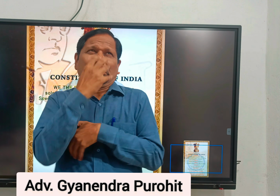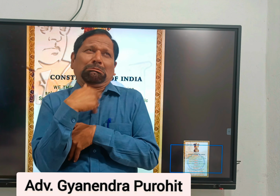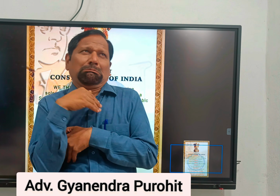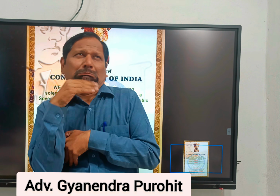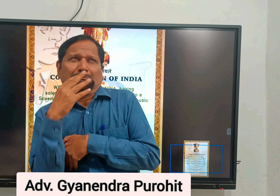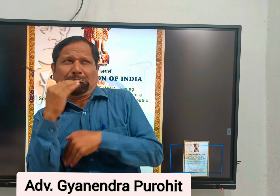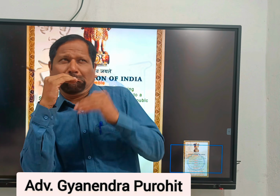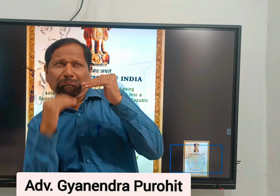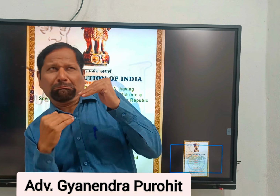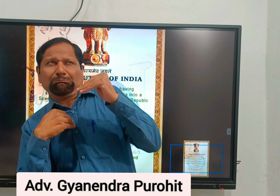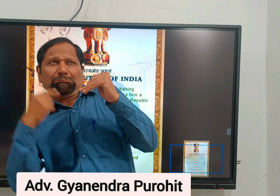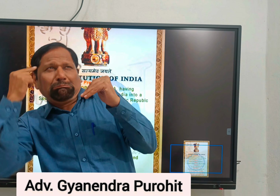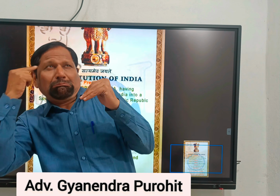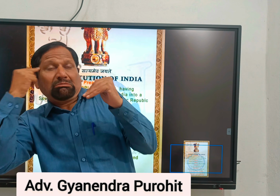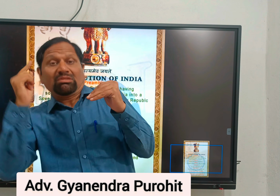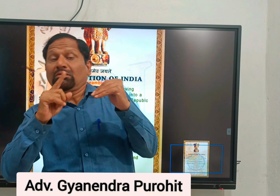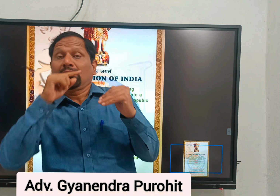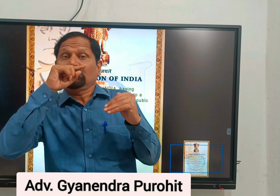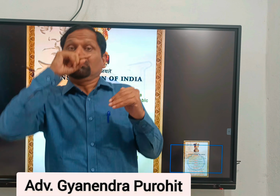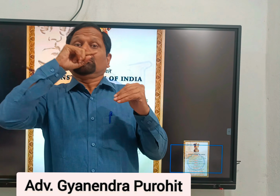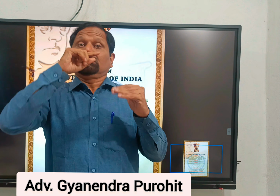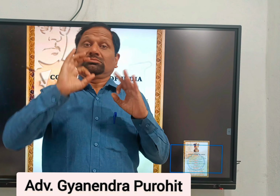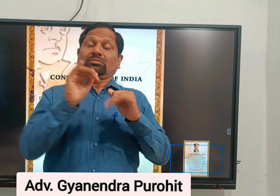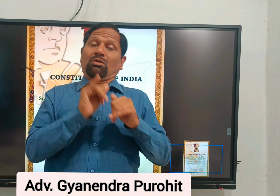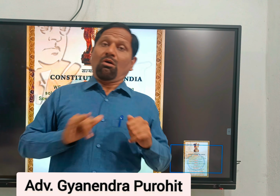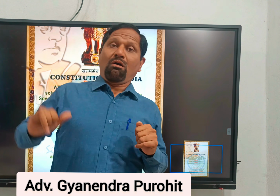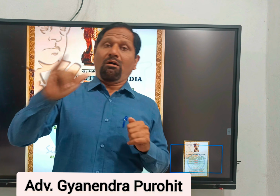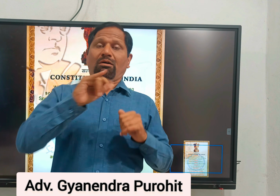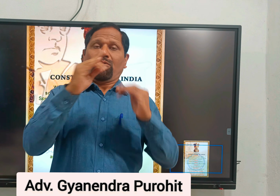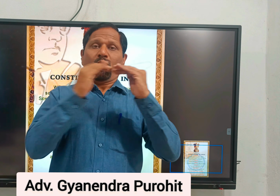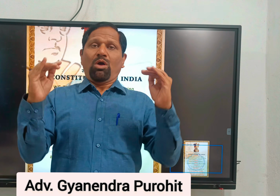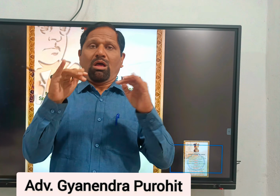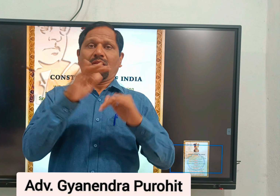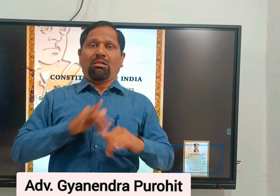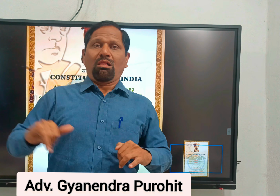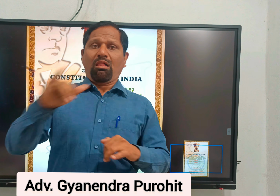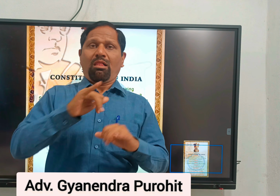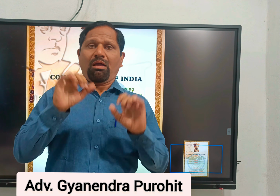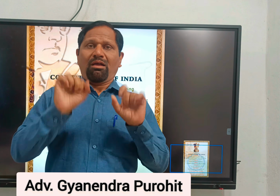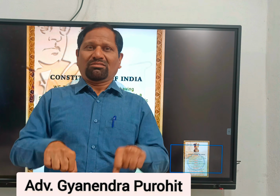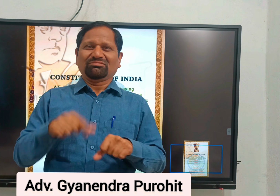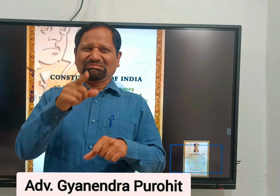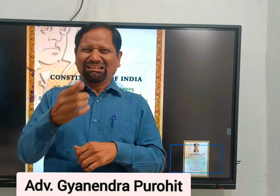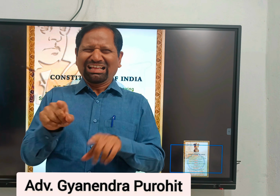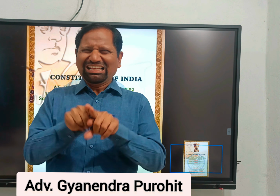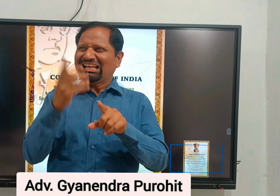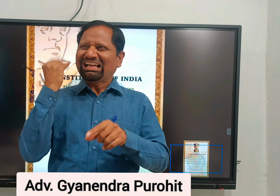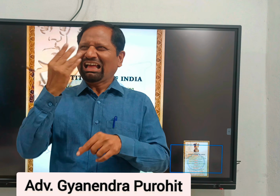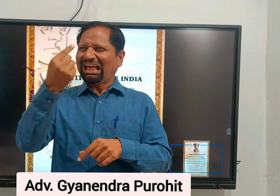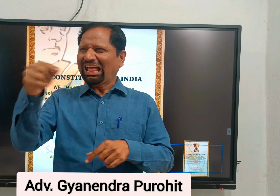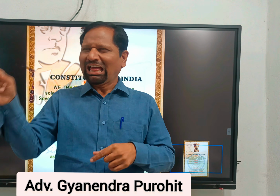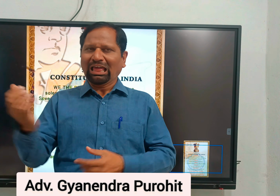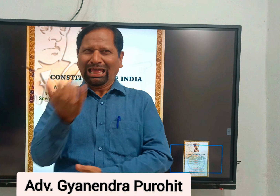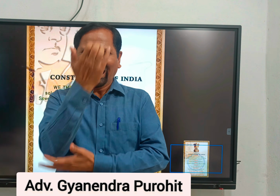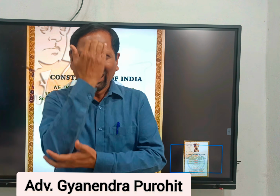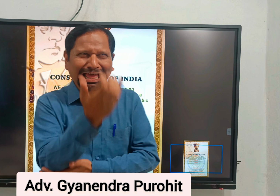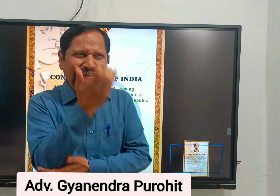हैं। हमारे अंदर यह भाव हो कि हमारी भी एक डिग्निटी